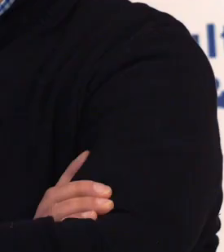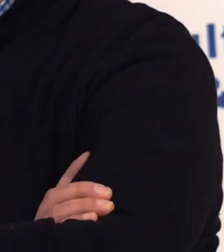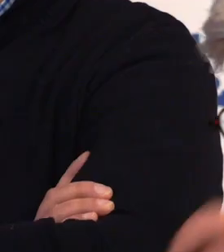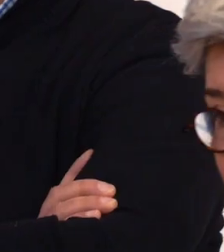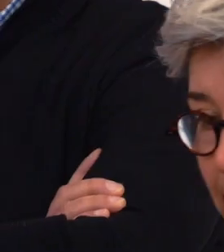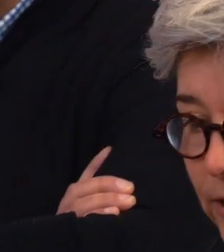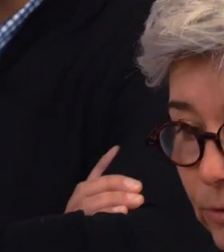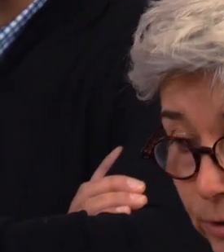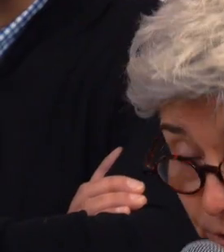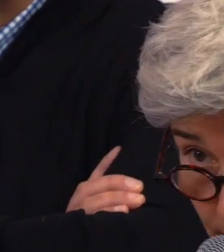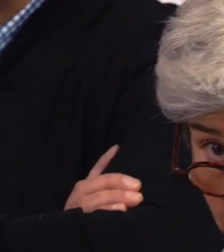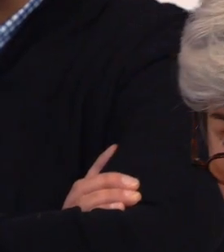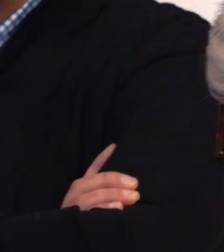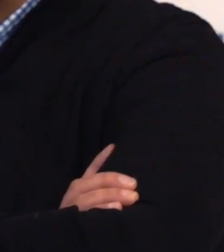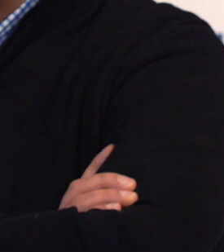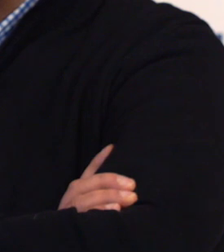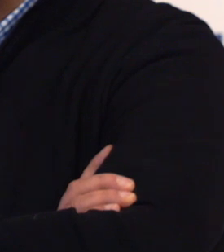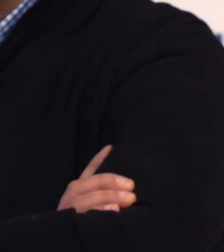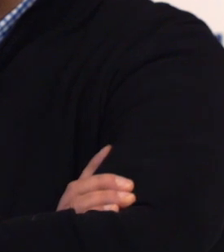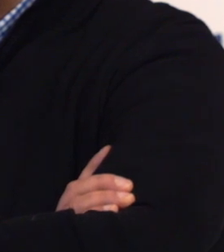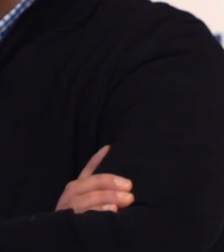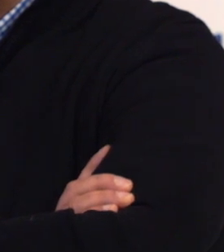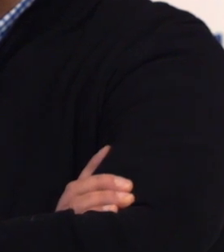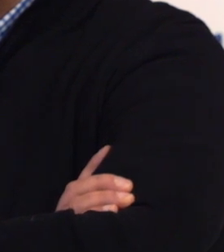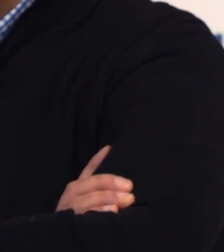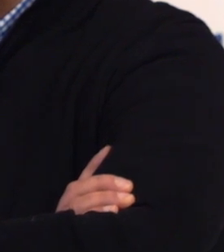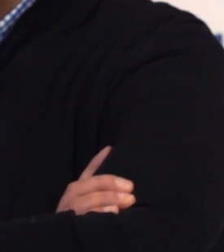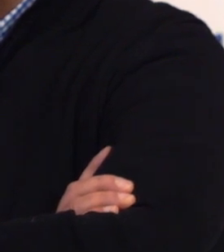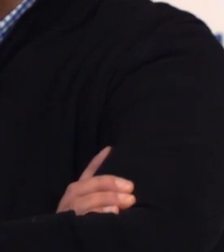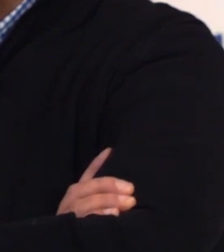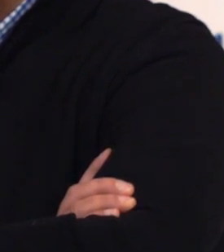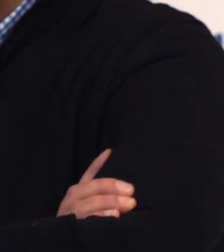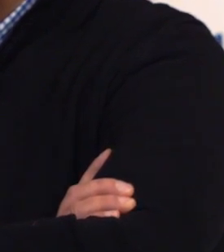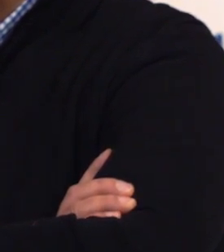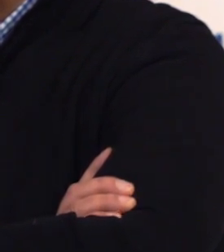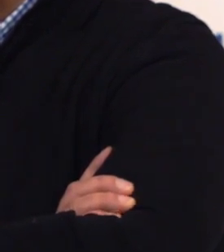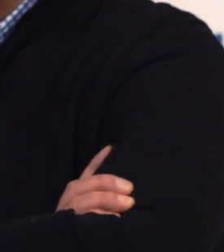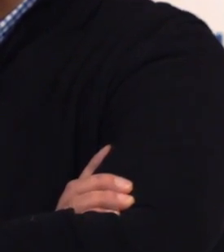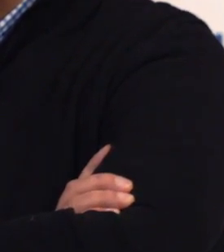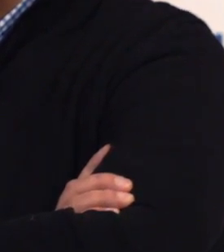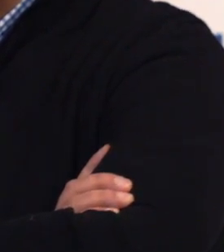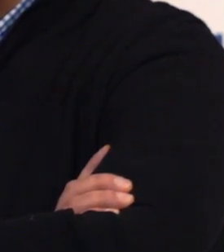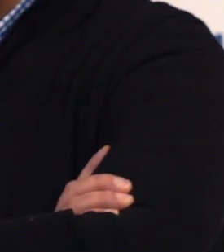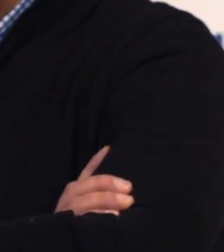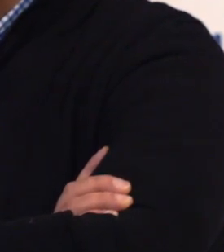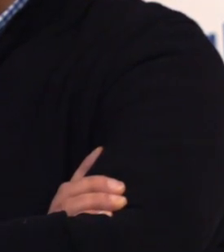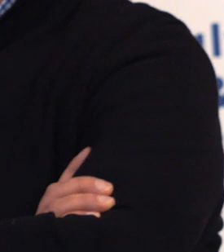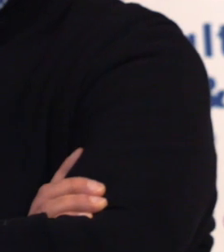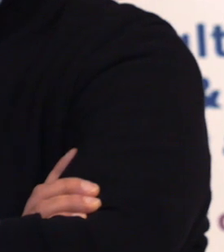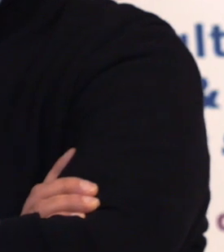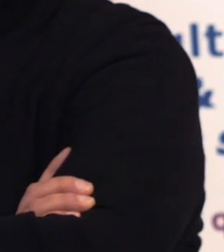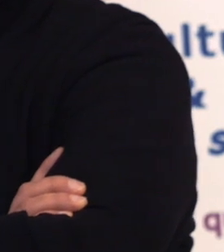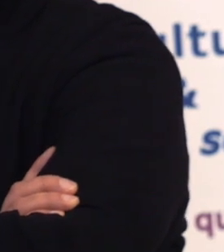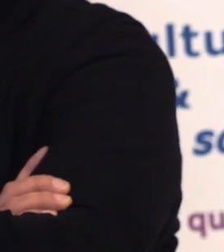métropole et donc ouvert à tous effectivement mais pour pouvoir y accéder il faut franchir les portes